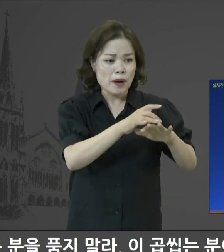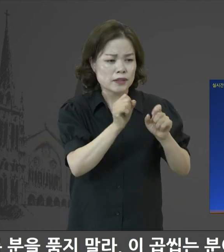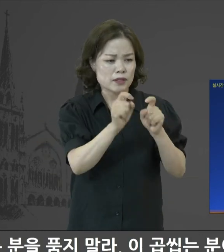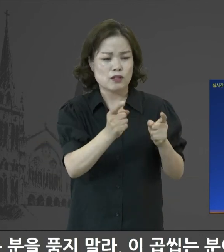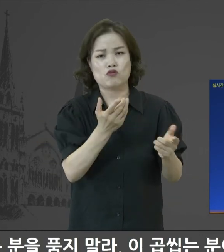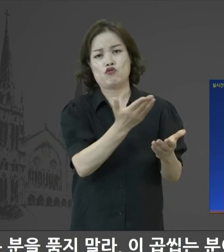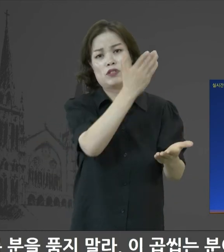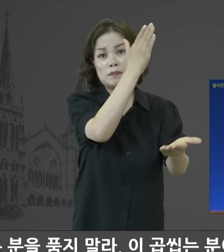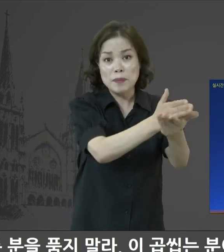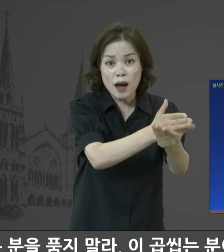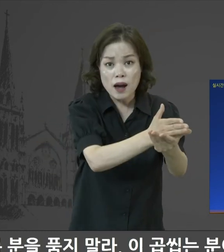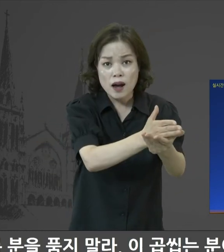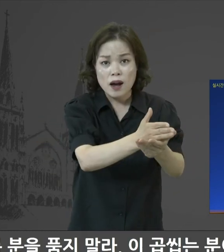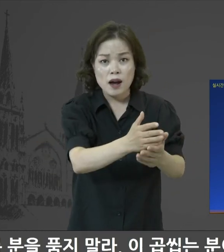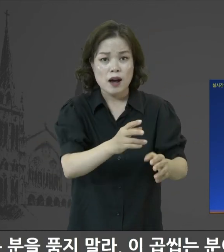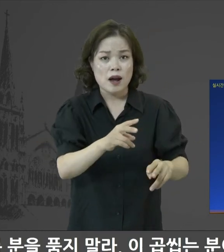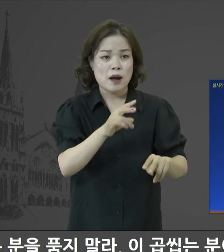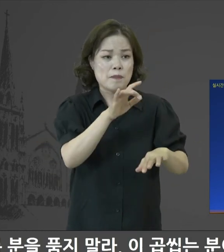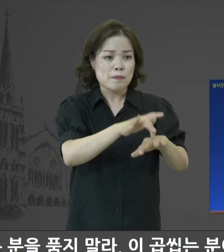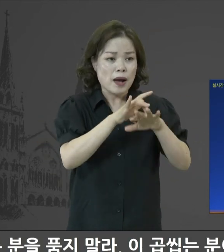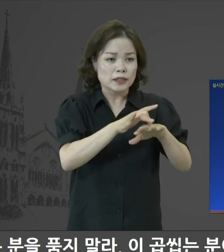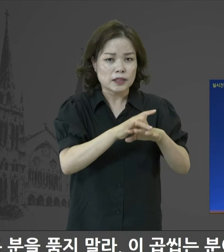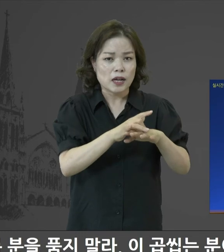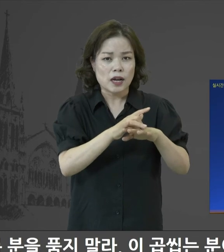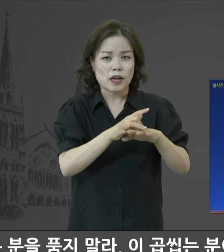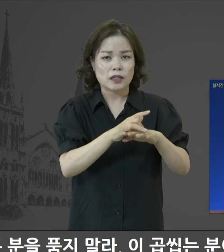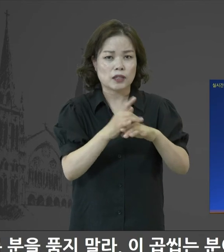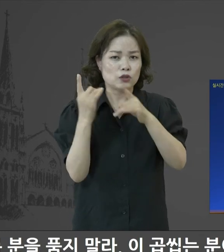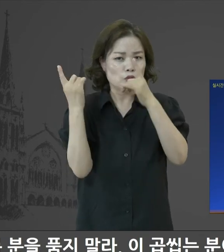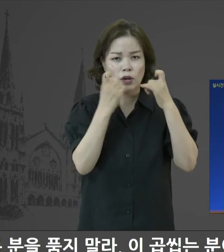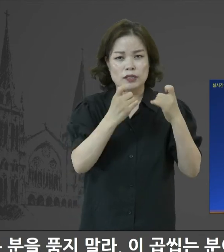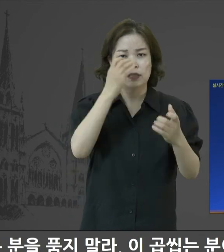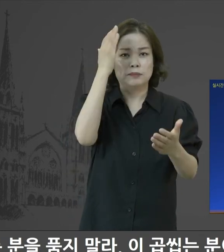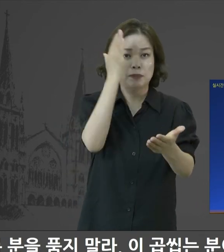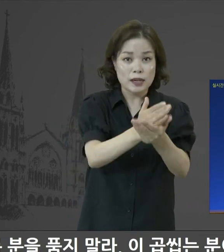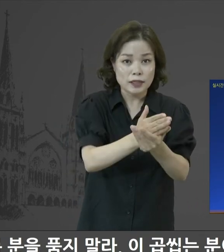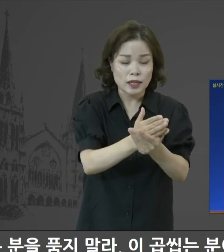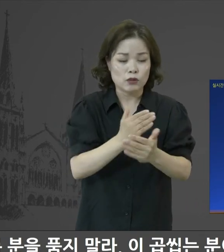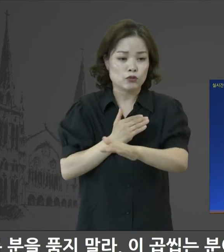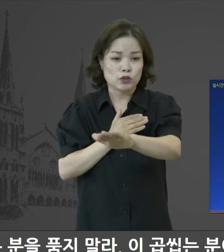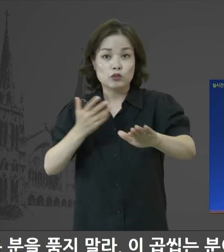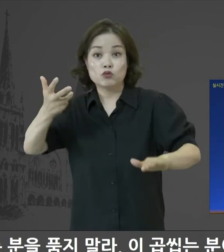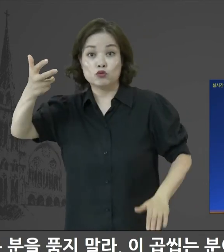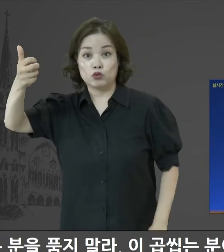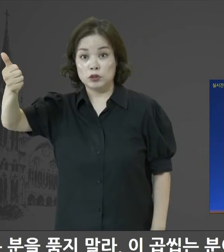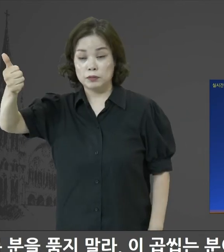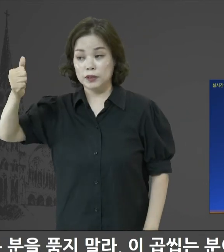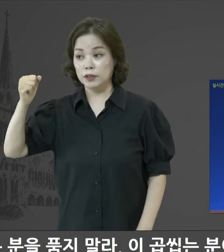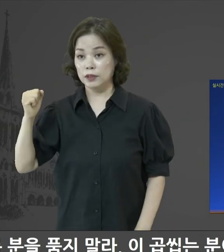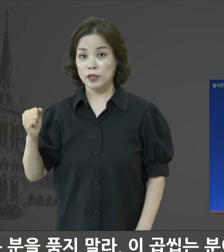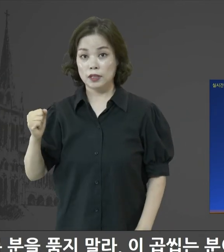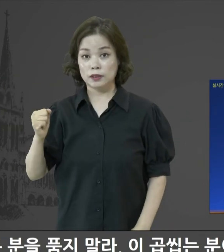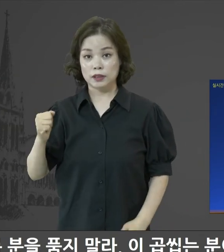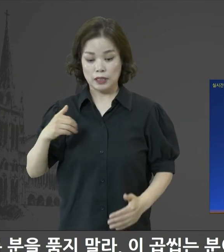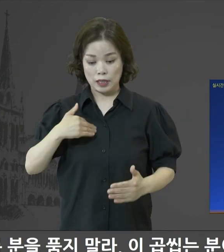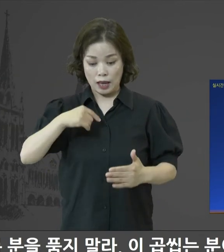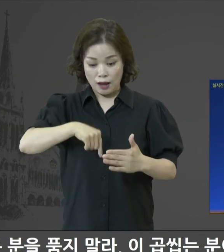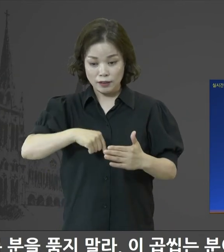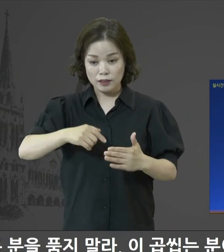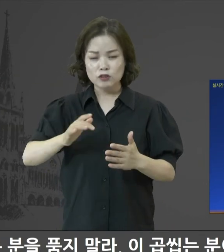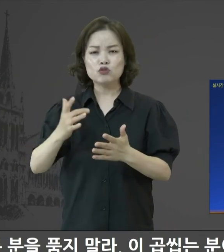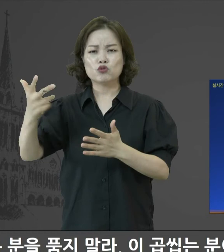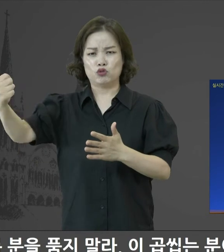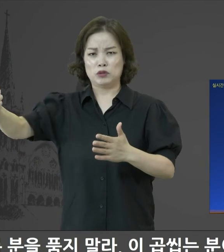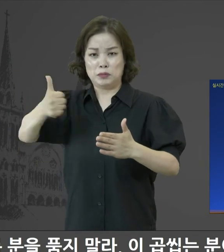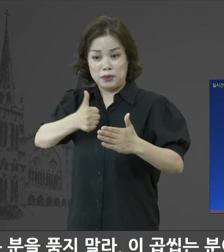주지 않겠다. 마귀가 자리 잡지 않겠다. 그 자리는 우리 주님이 계셔야 될 자리 아닙니까?